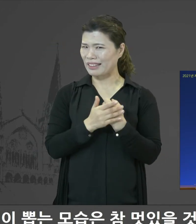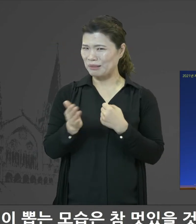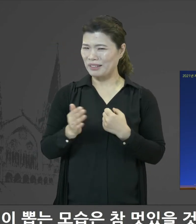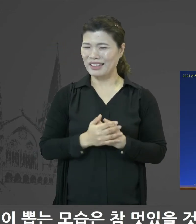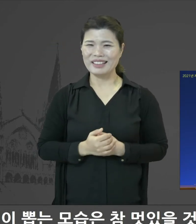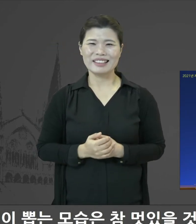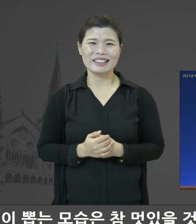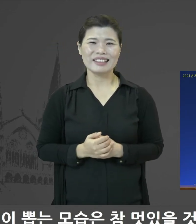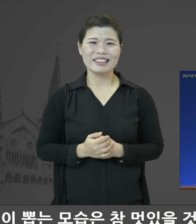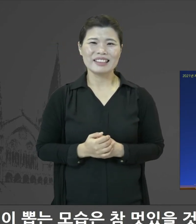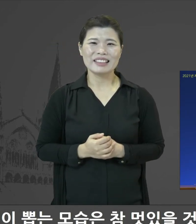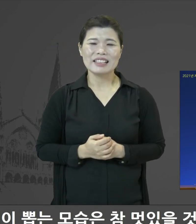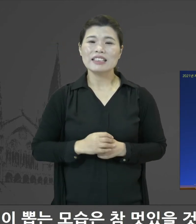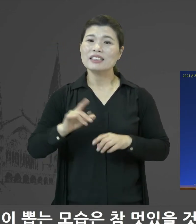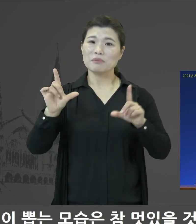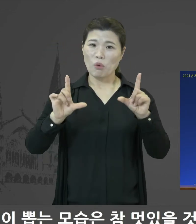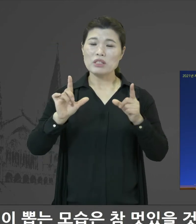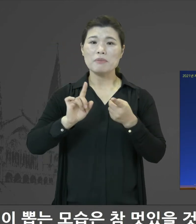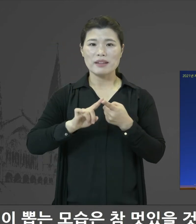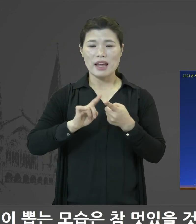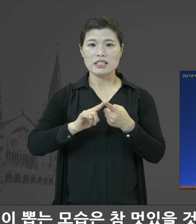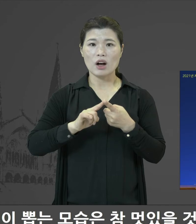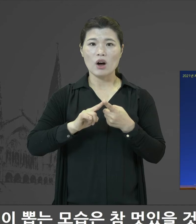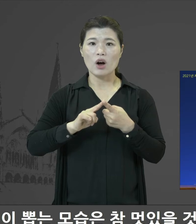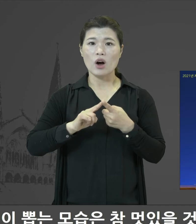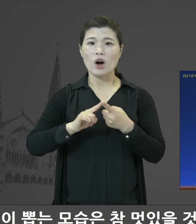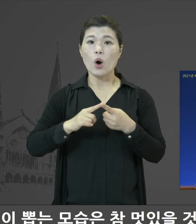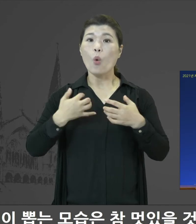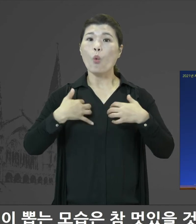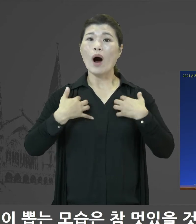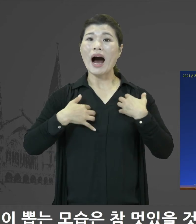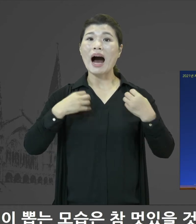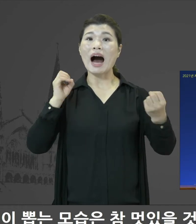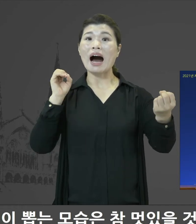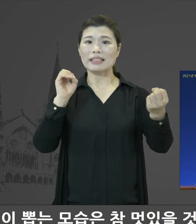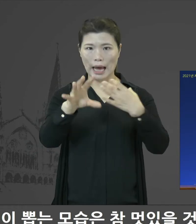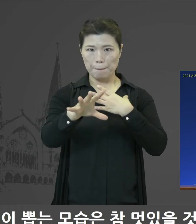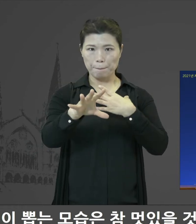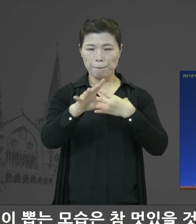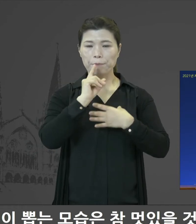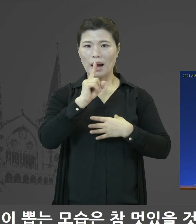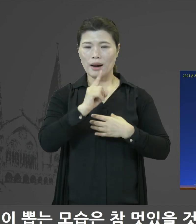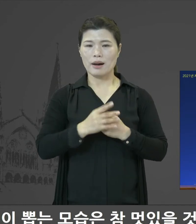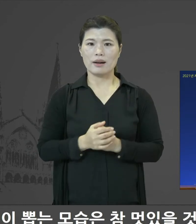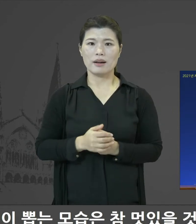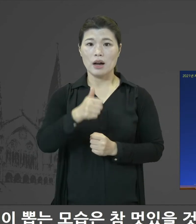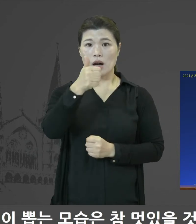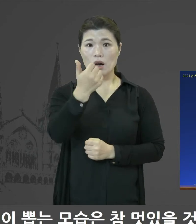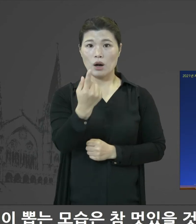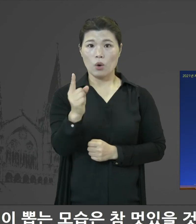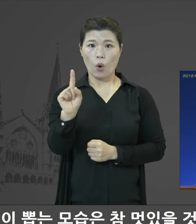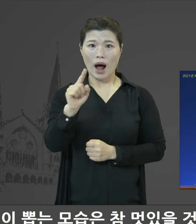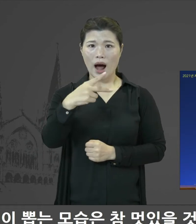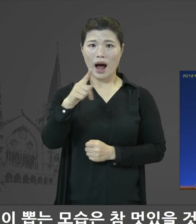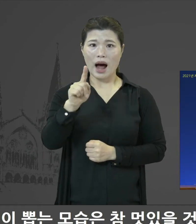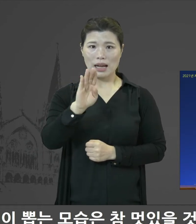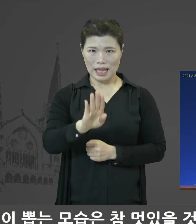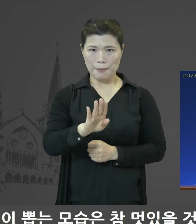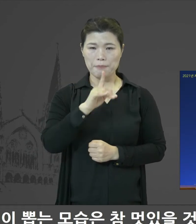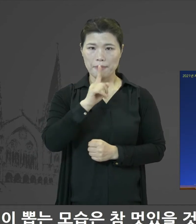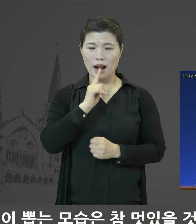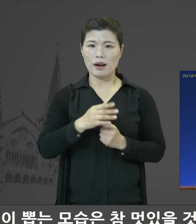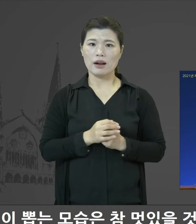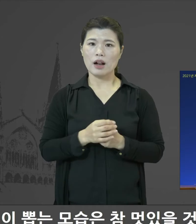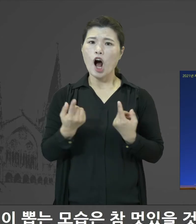아니, 그 모습을 화답하다라고 설명을 하고 있는데 사실은 이것은 어우러지는